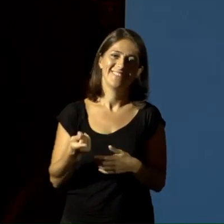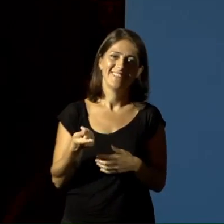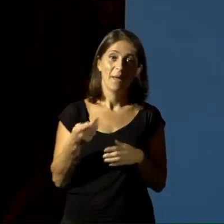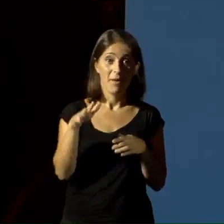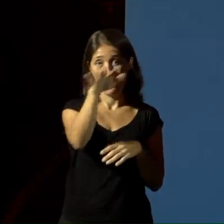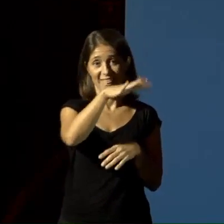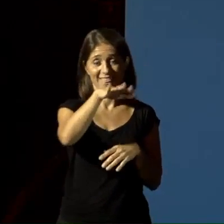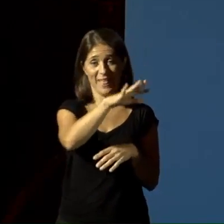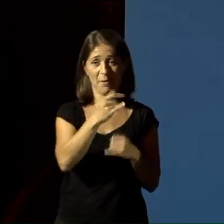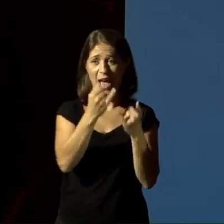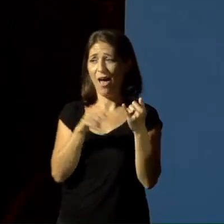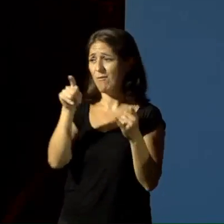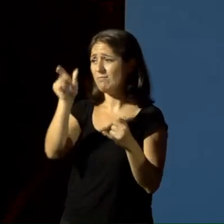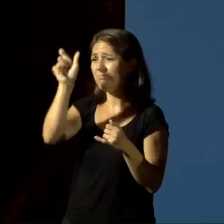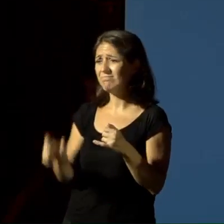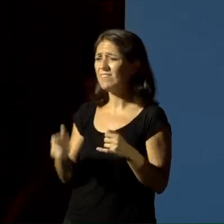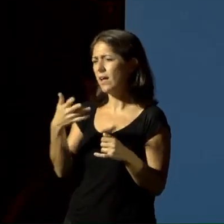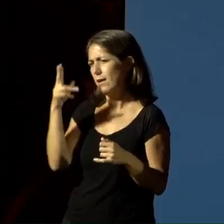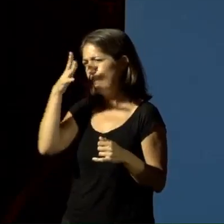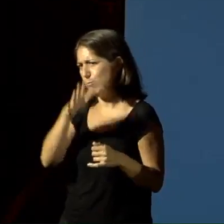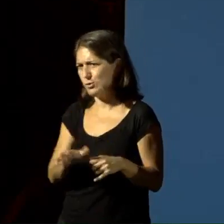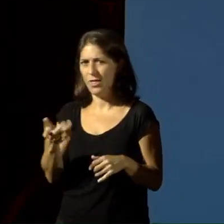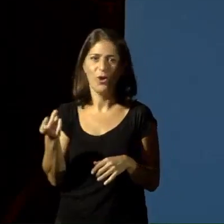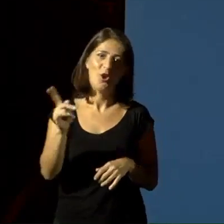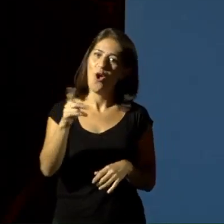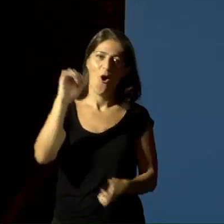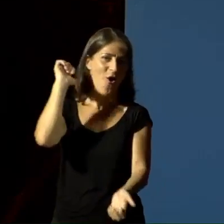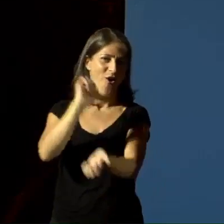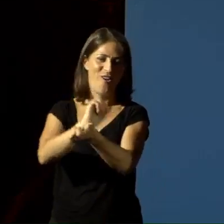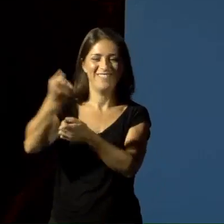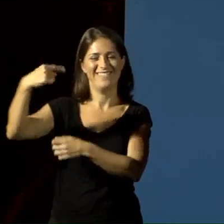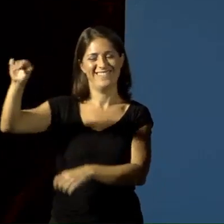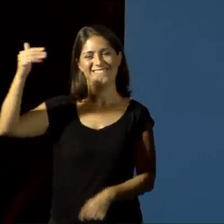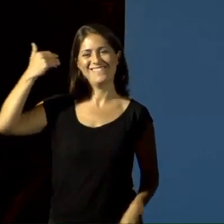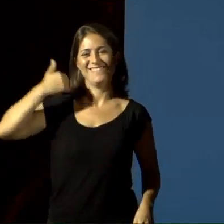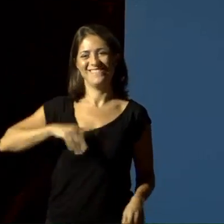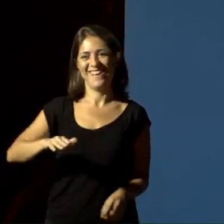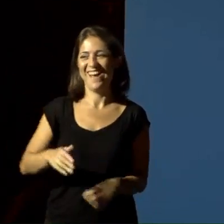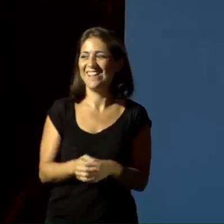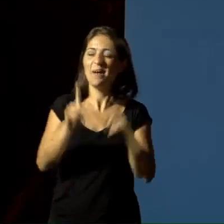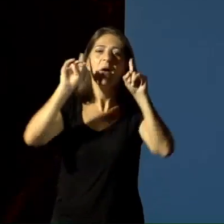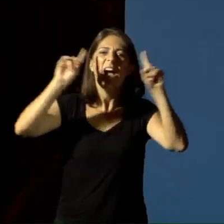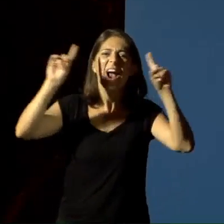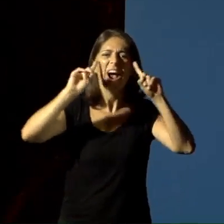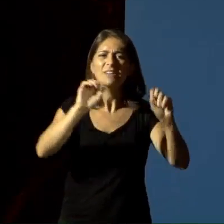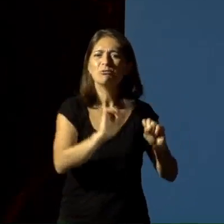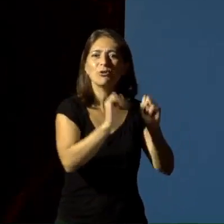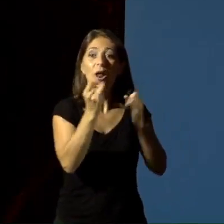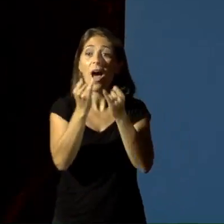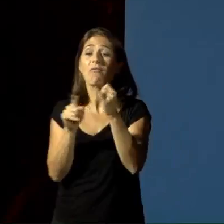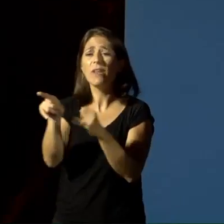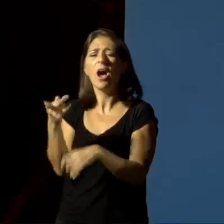Taberna, Sacristía, José Luis Mosquera. Non, condenado xa. Casa de Socorro, José